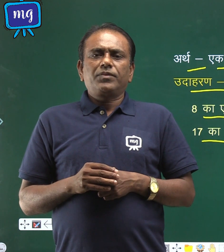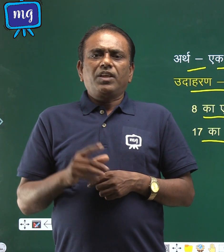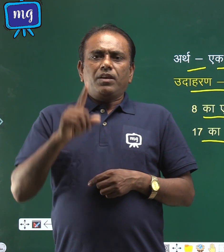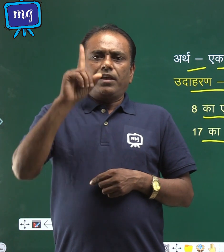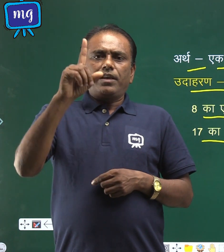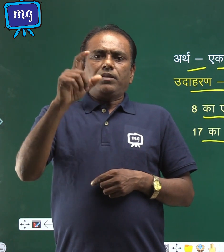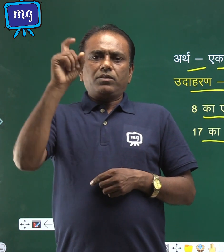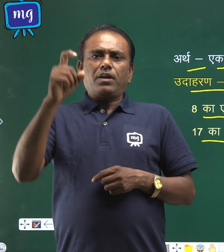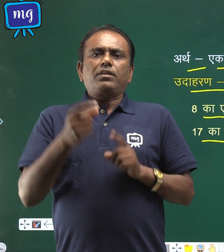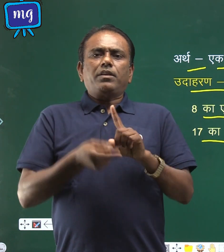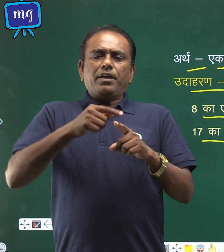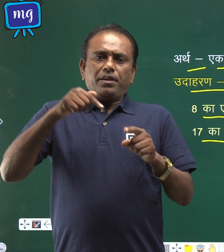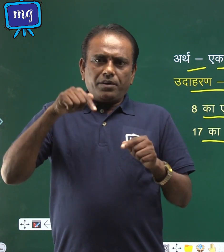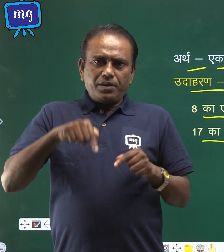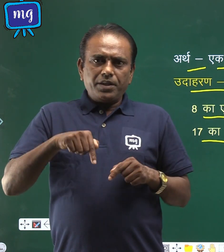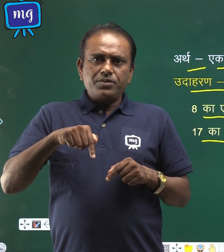17 के नीचे